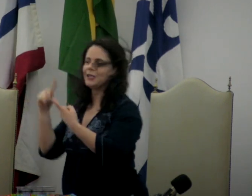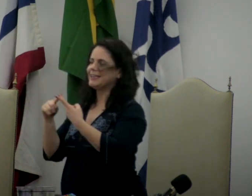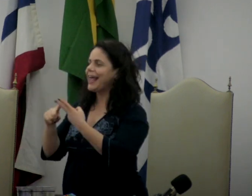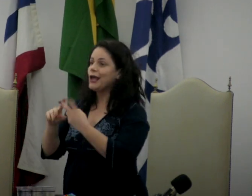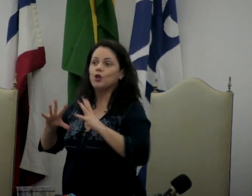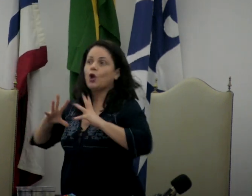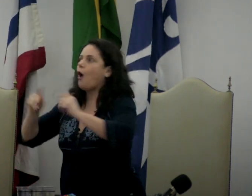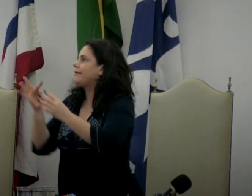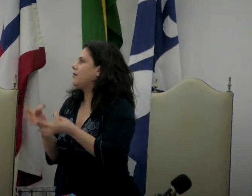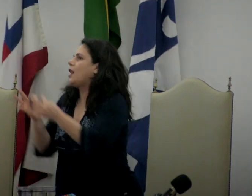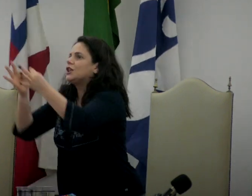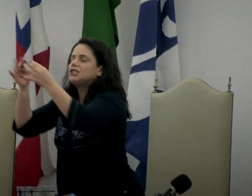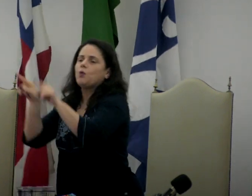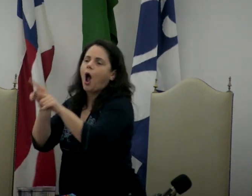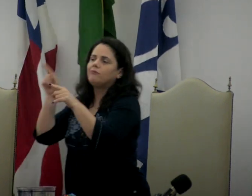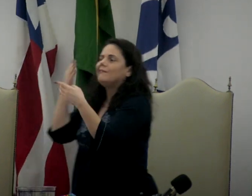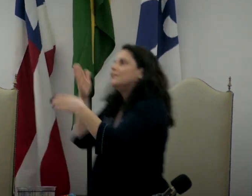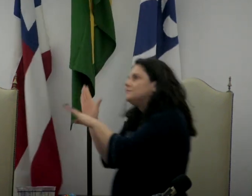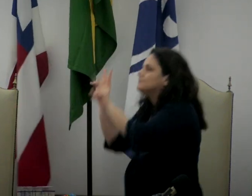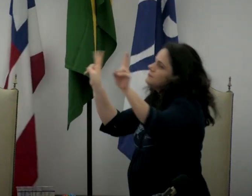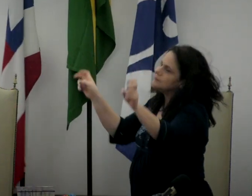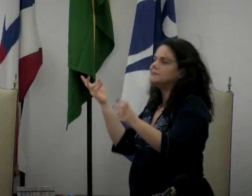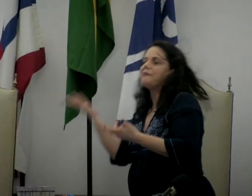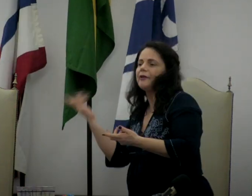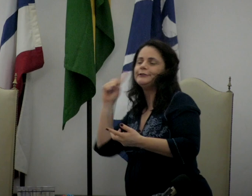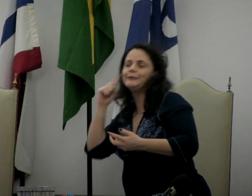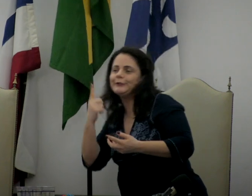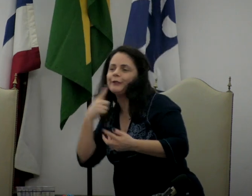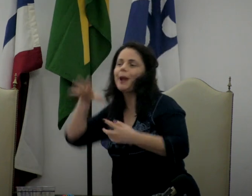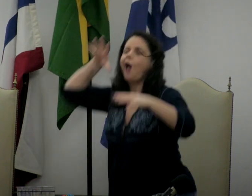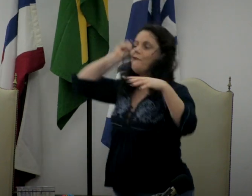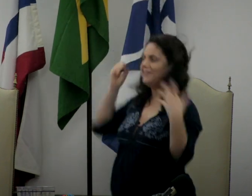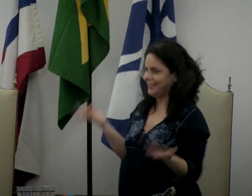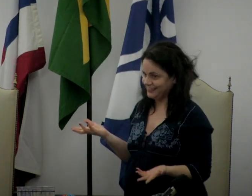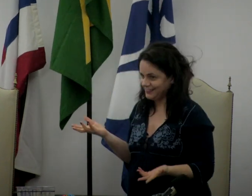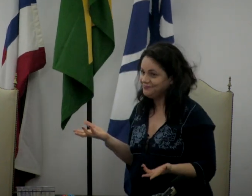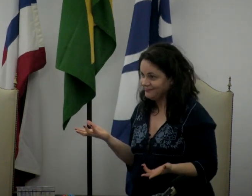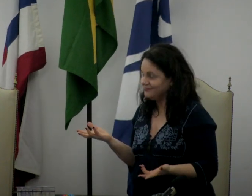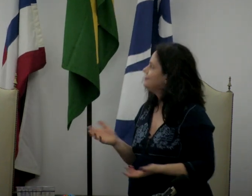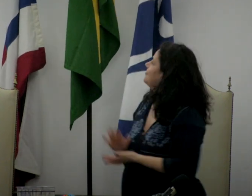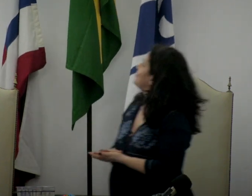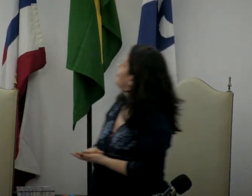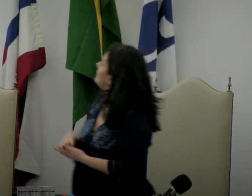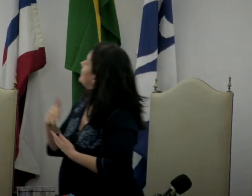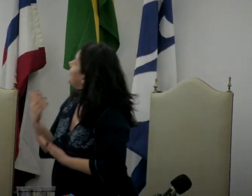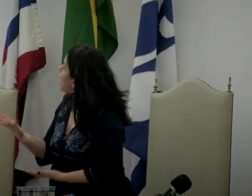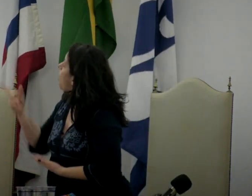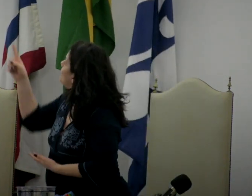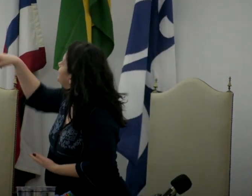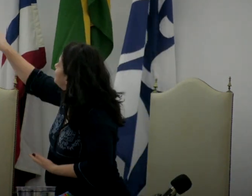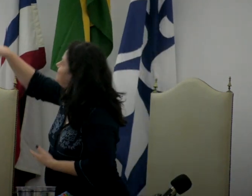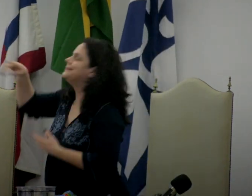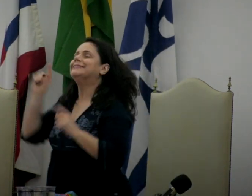existe aparelhos auditivos e diversas tecnologias que tentam fazer o surdo ouvir.